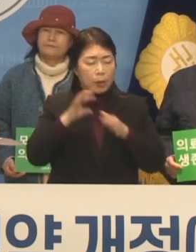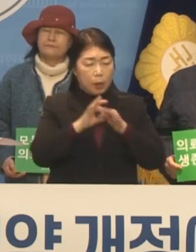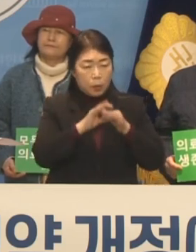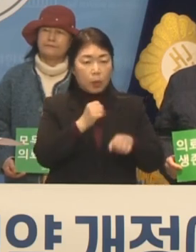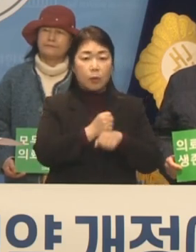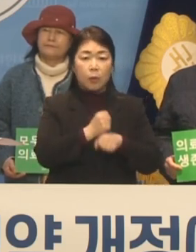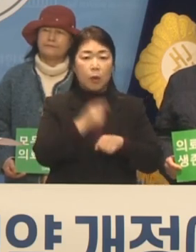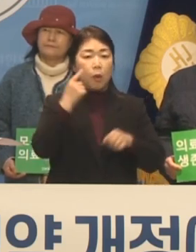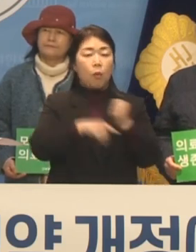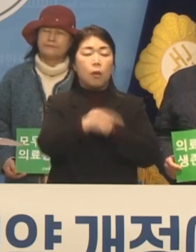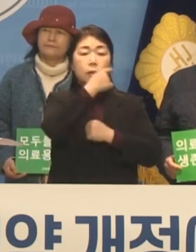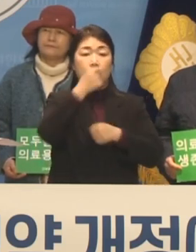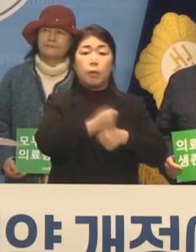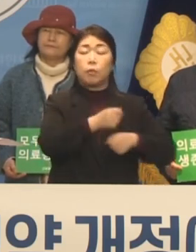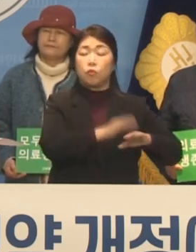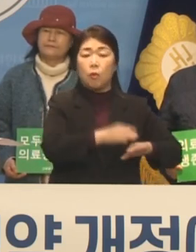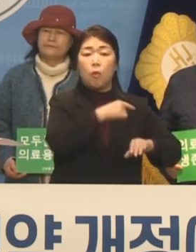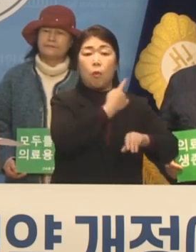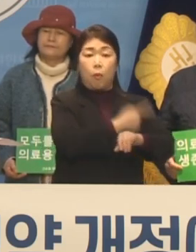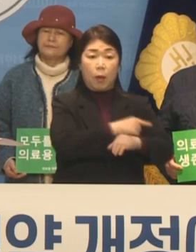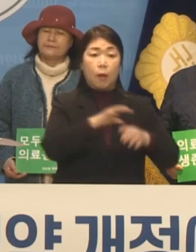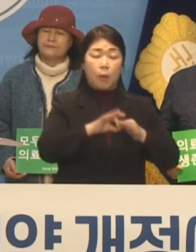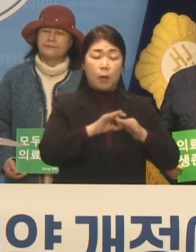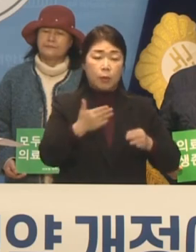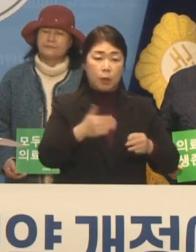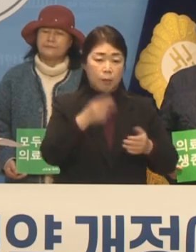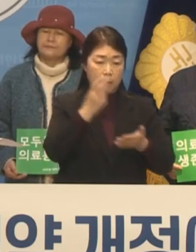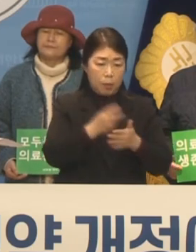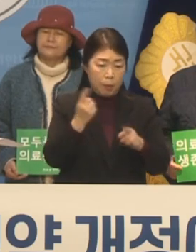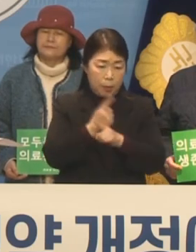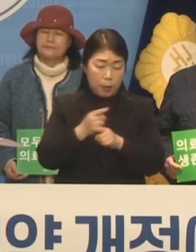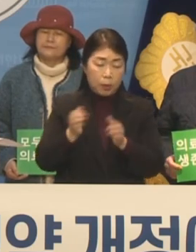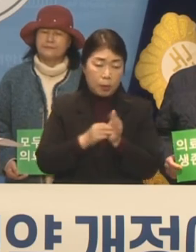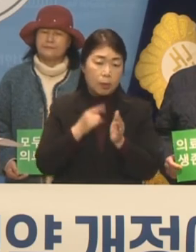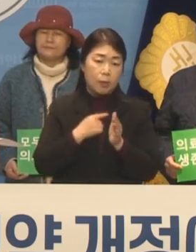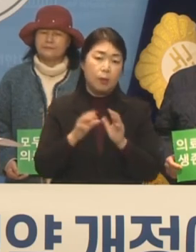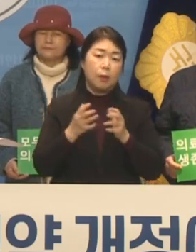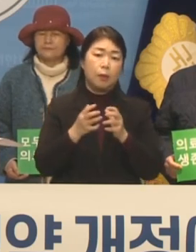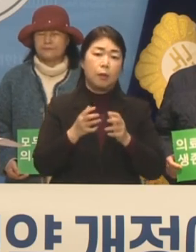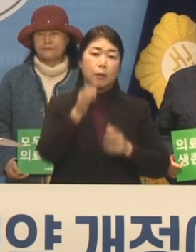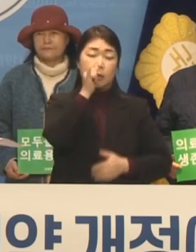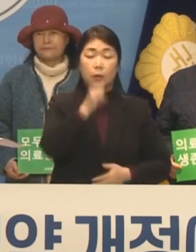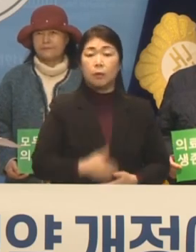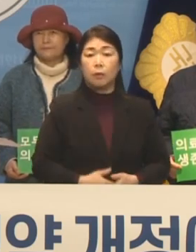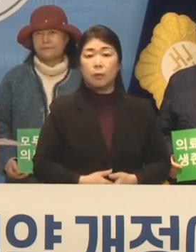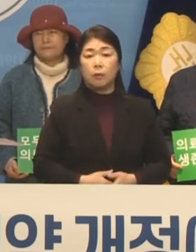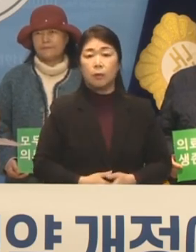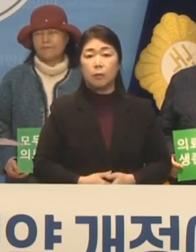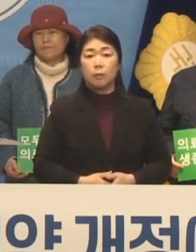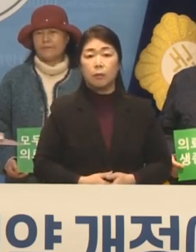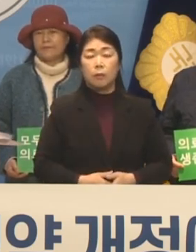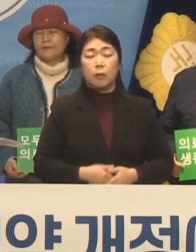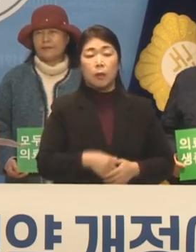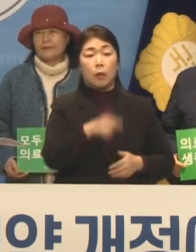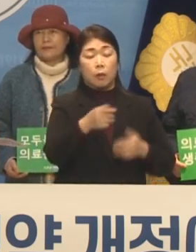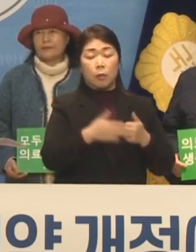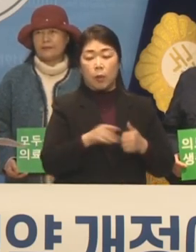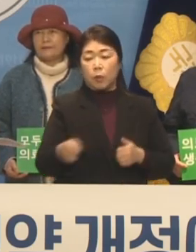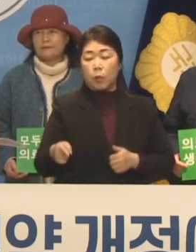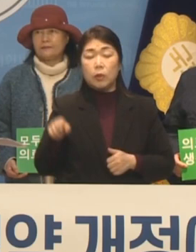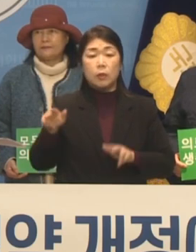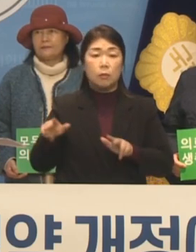충분히 마련하여 관련된 법을 이미 개정한 선진국들이 있습니다. 그리고 한국의 바로 옆